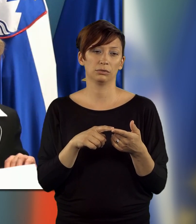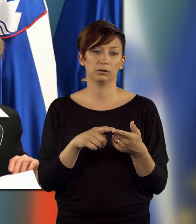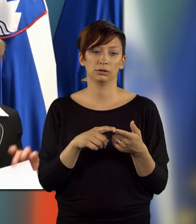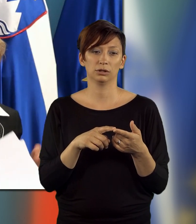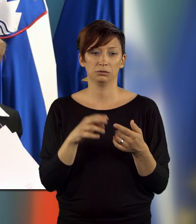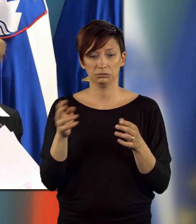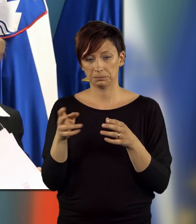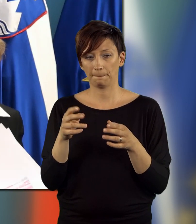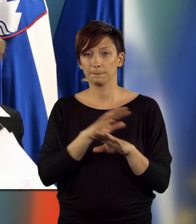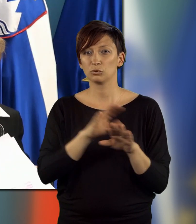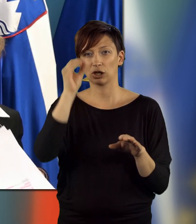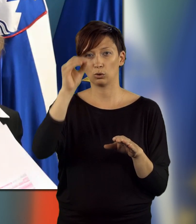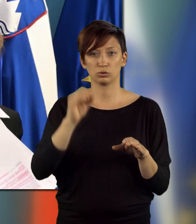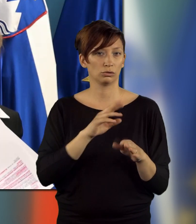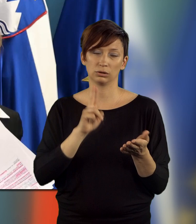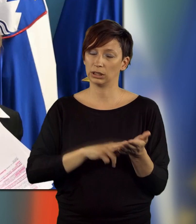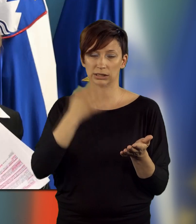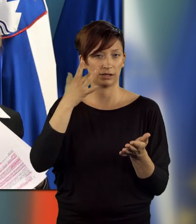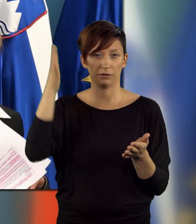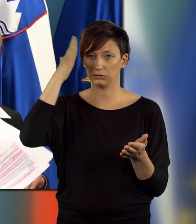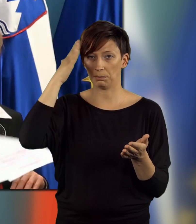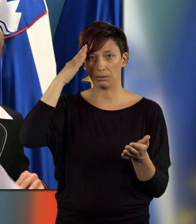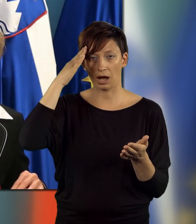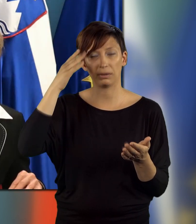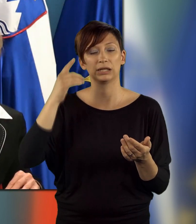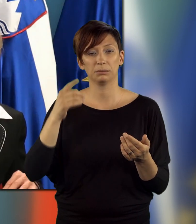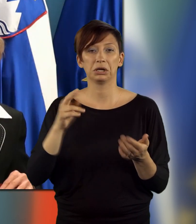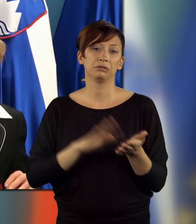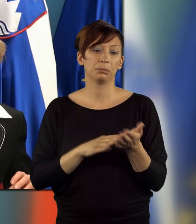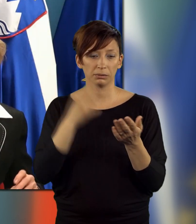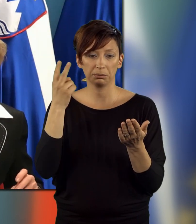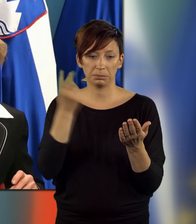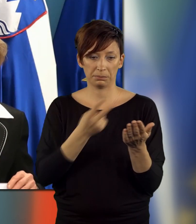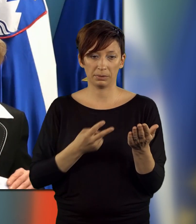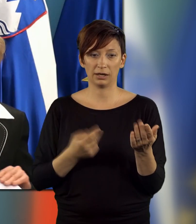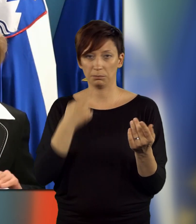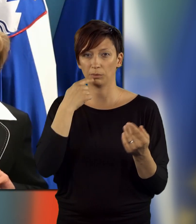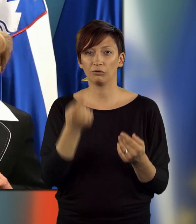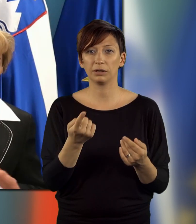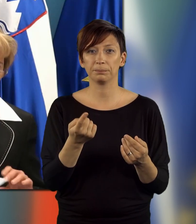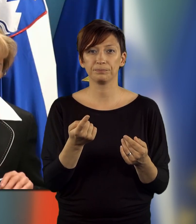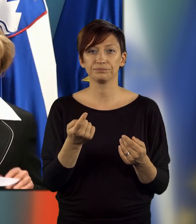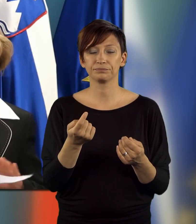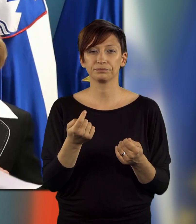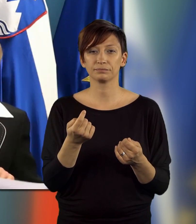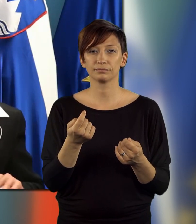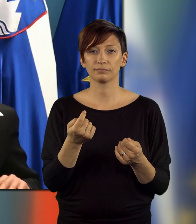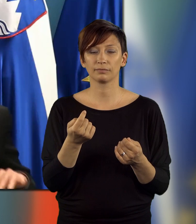ker pač vseh odstotkov res ne vem na pamet, ampak recimo vam lahko povem,